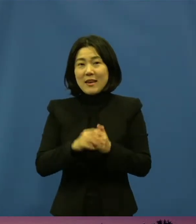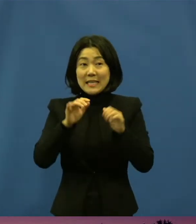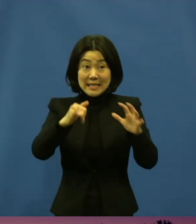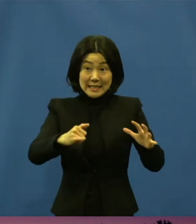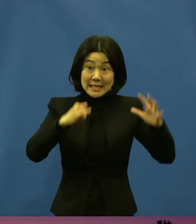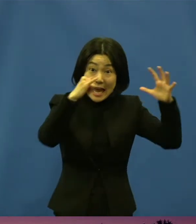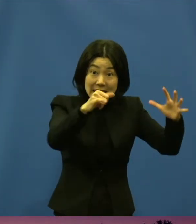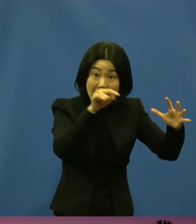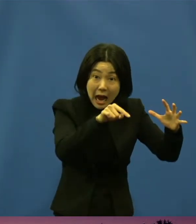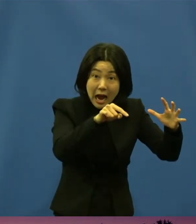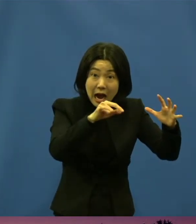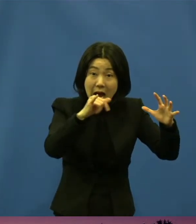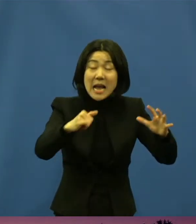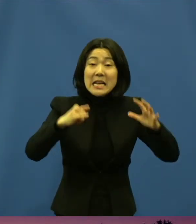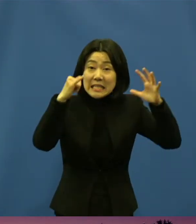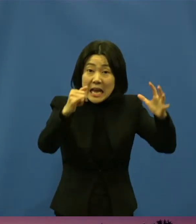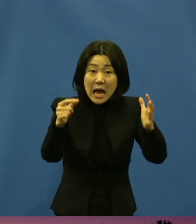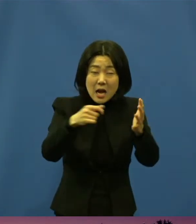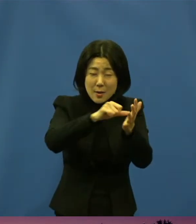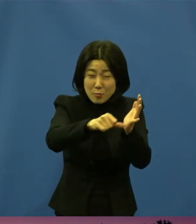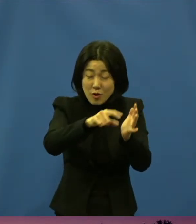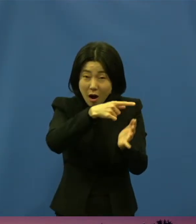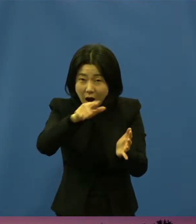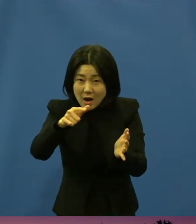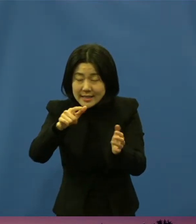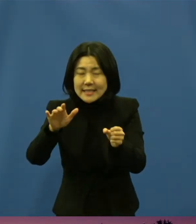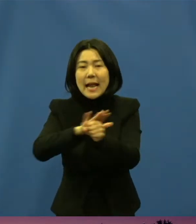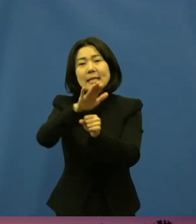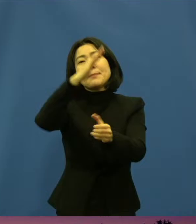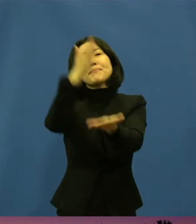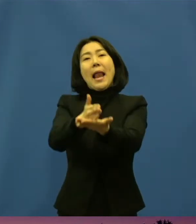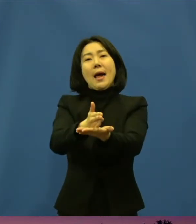말라. 네.